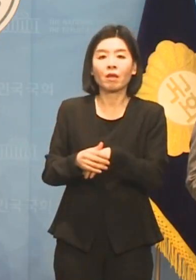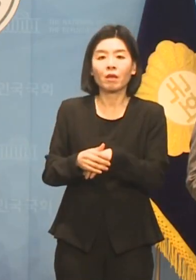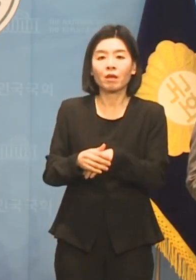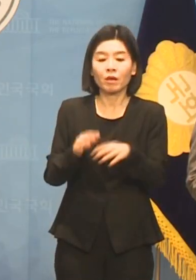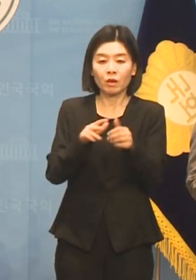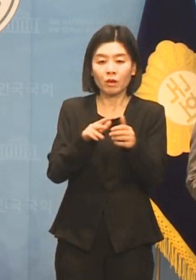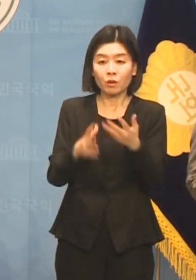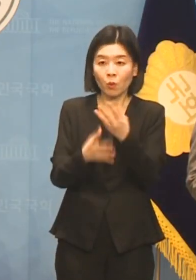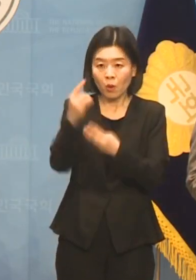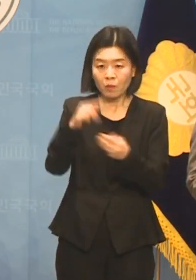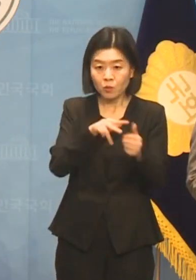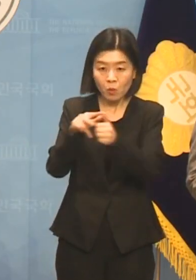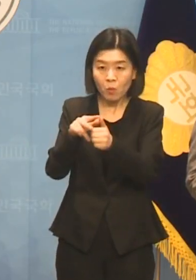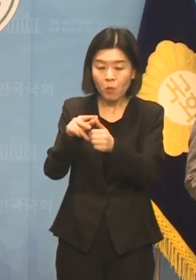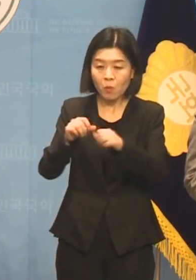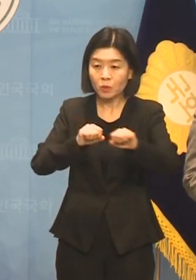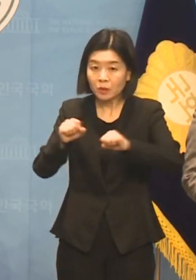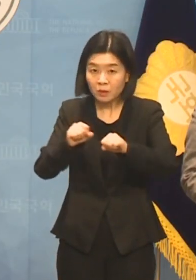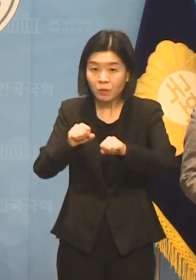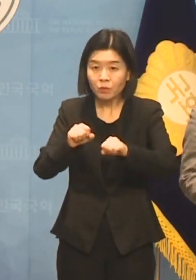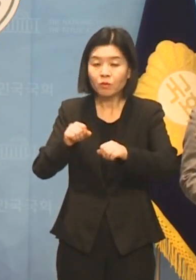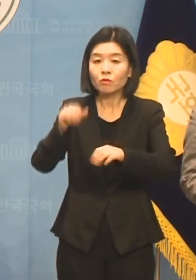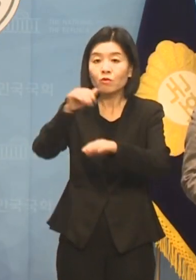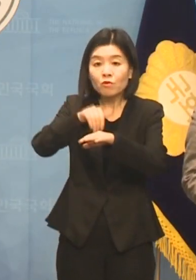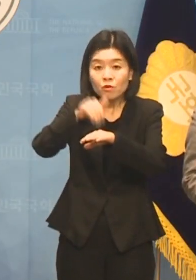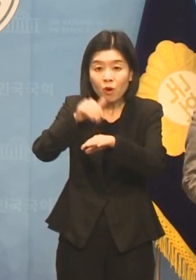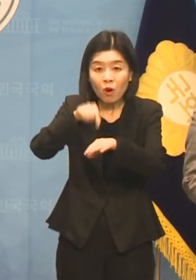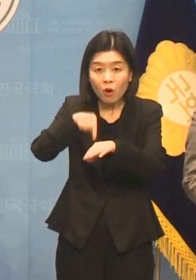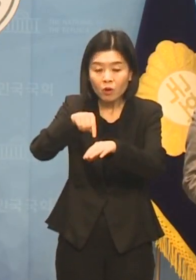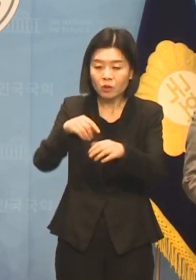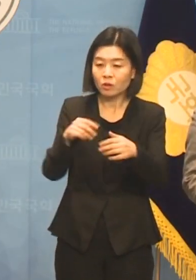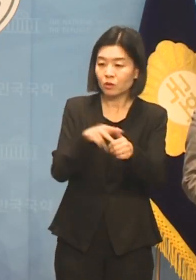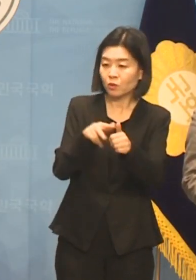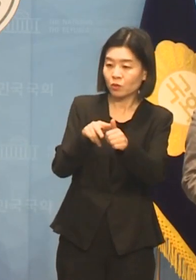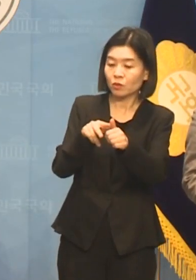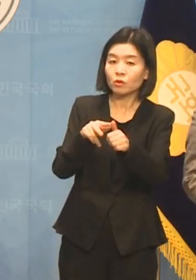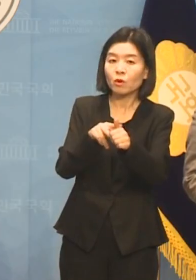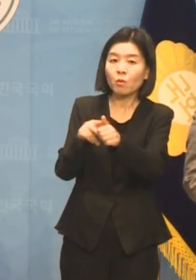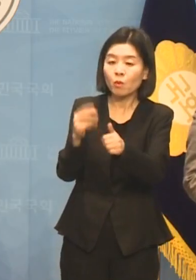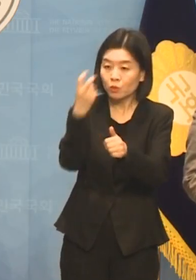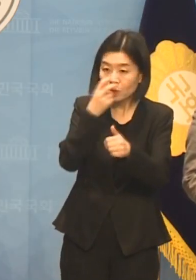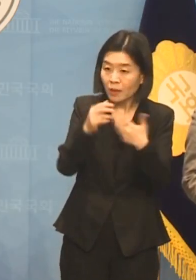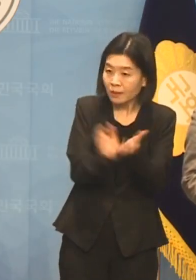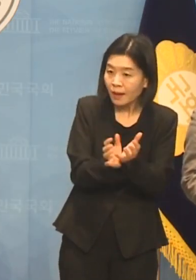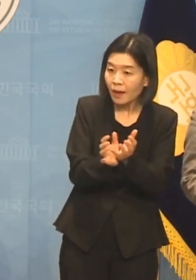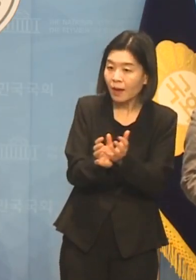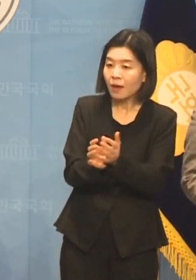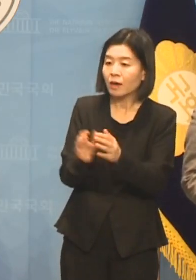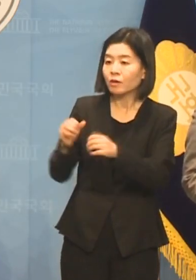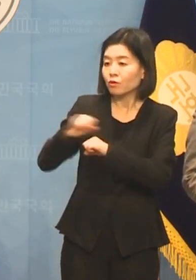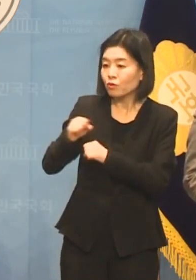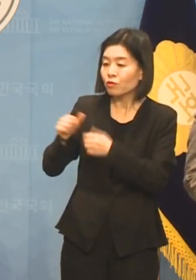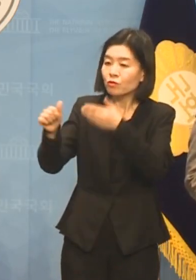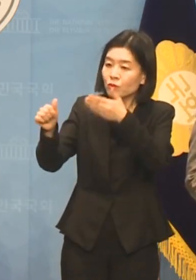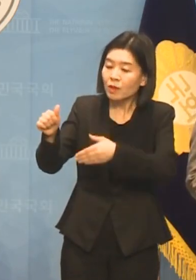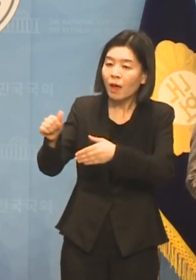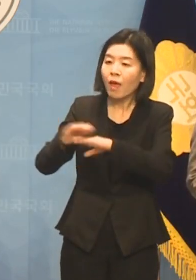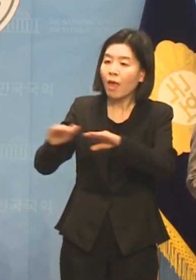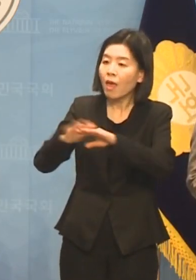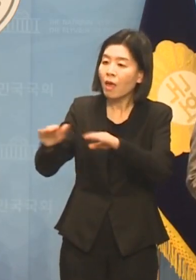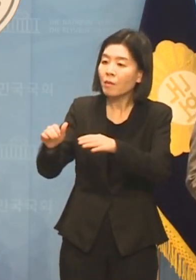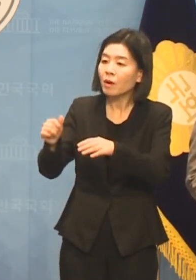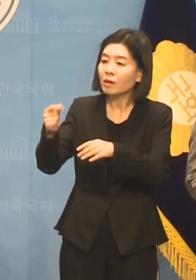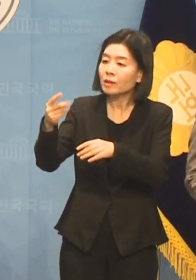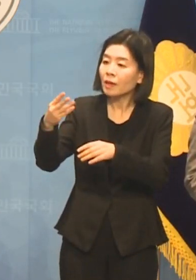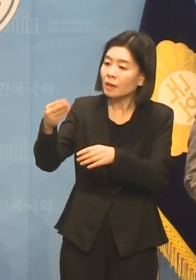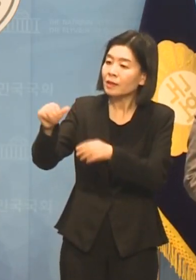통합정보작전에 대해 조사단은 군에 총 5차례 해명을 요청하였으나 4차례는 아무것도 이야기해